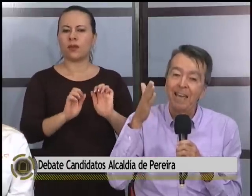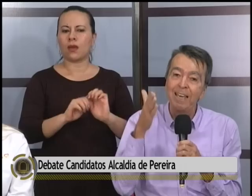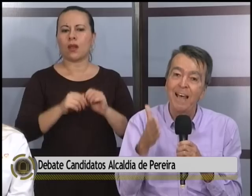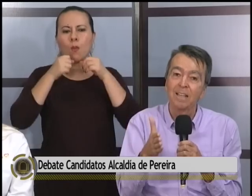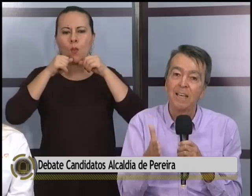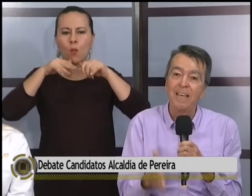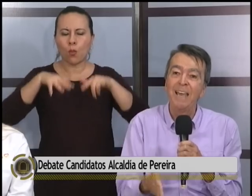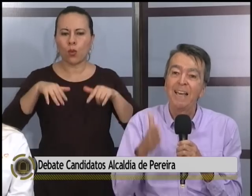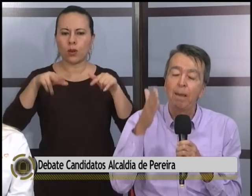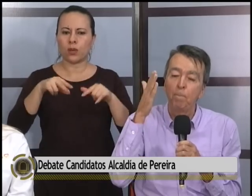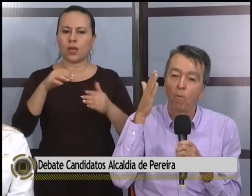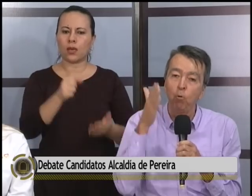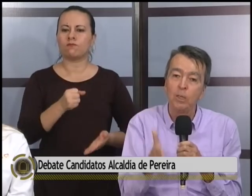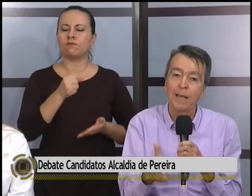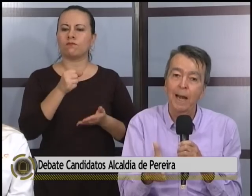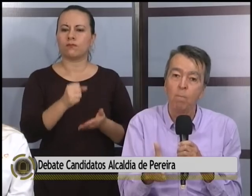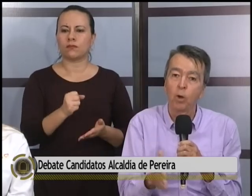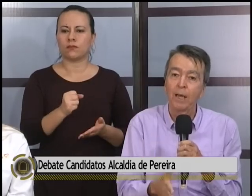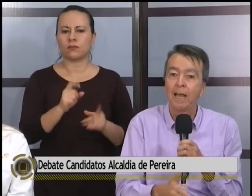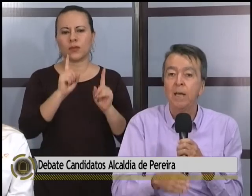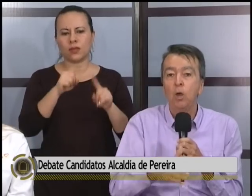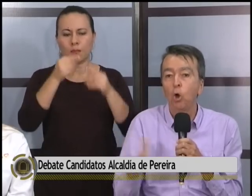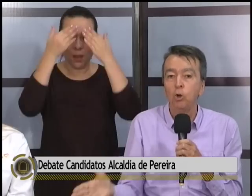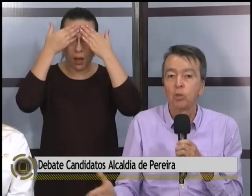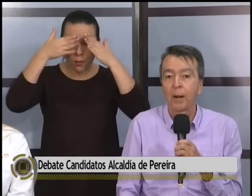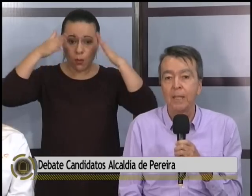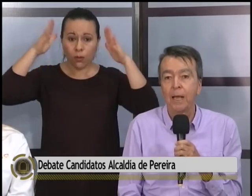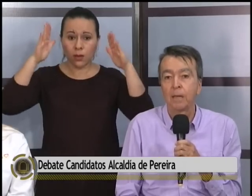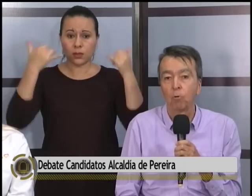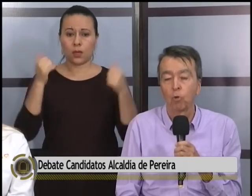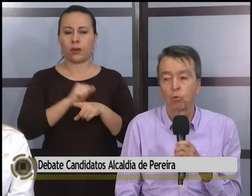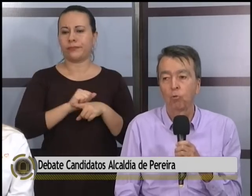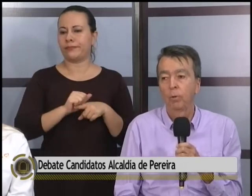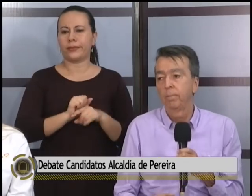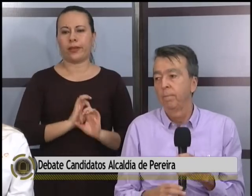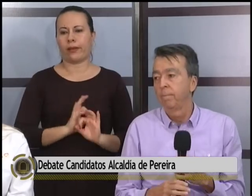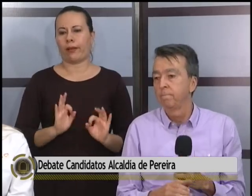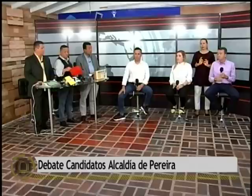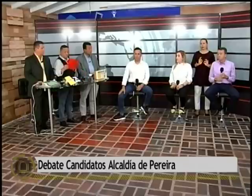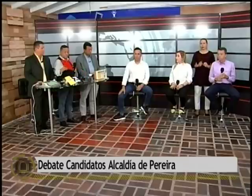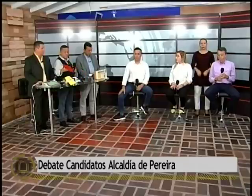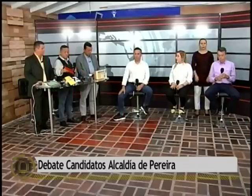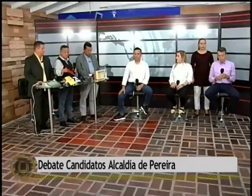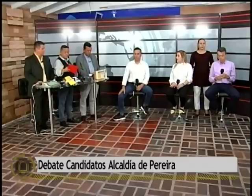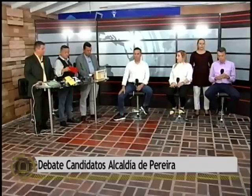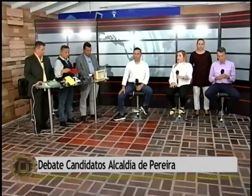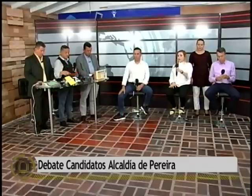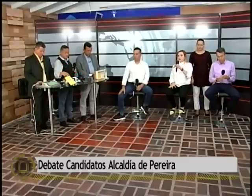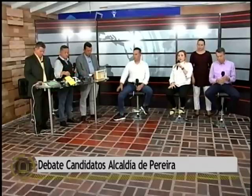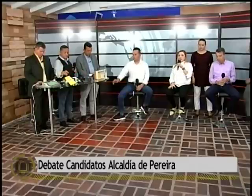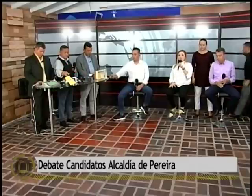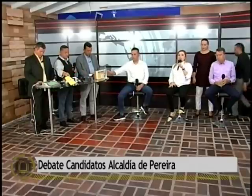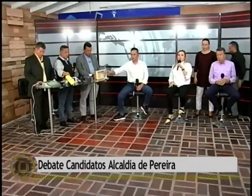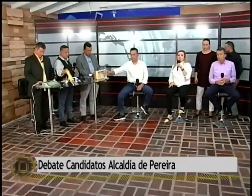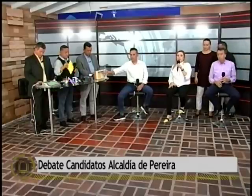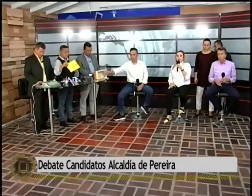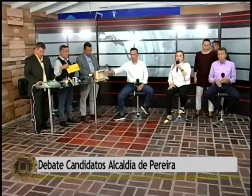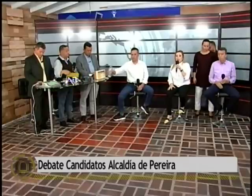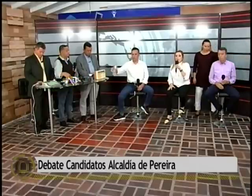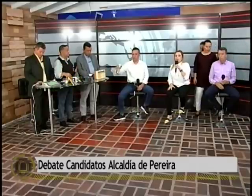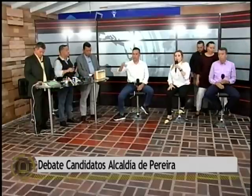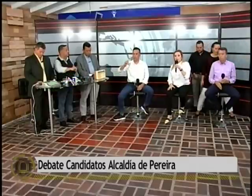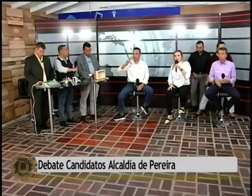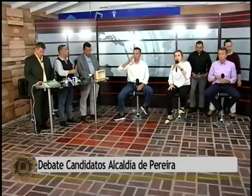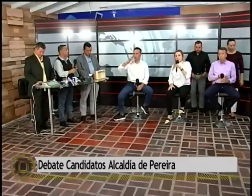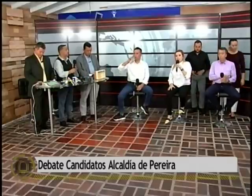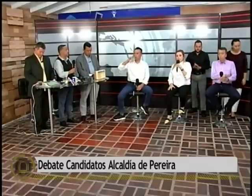que haya equidad y en profundizar la democracia que hoy no se practica entre nosotros. Doctora Carolina. Claro que sí, vamos a